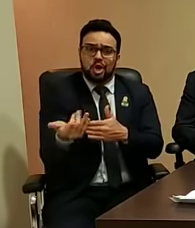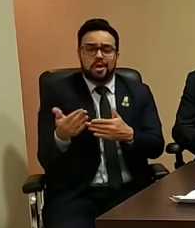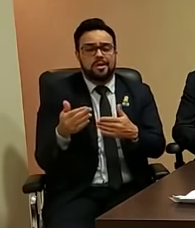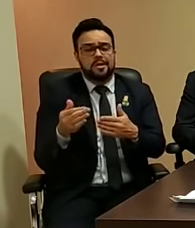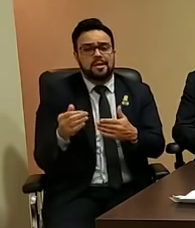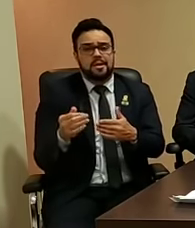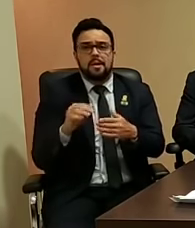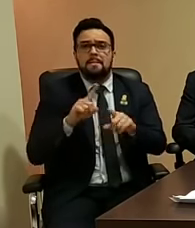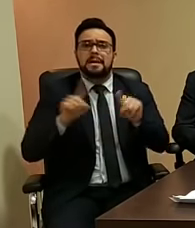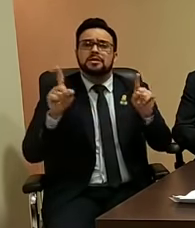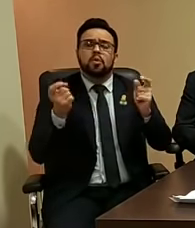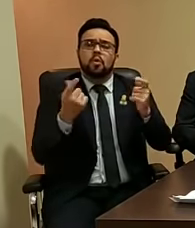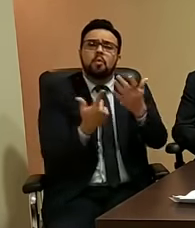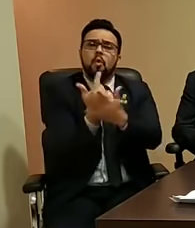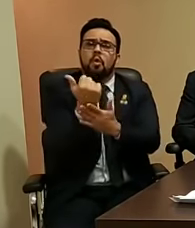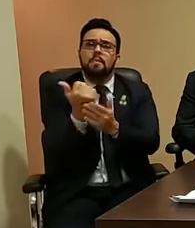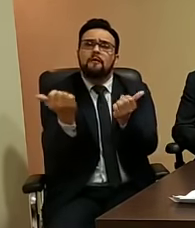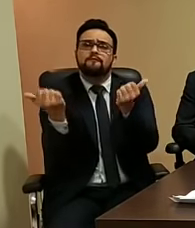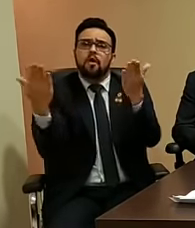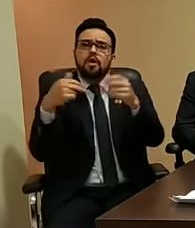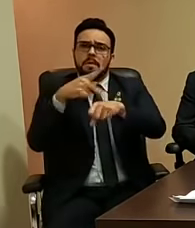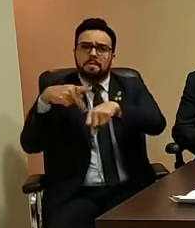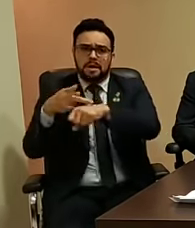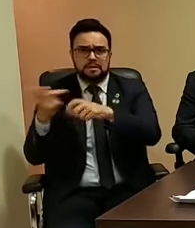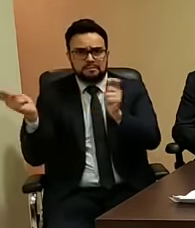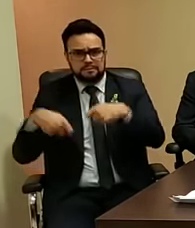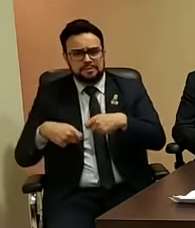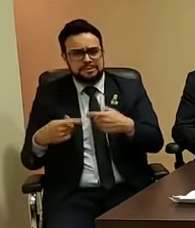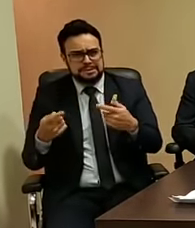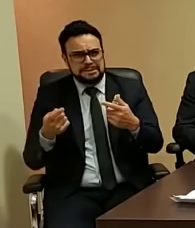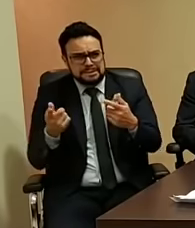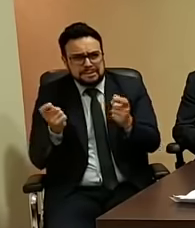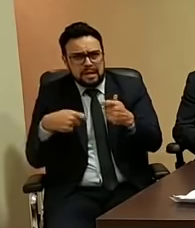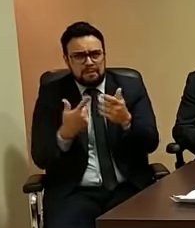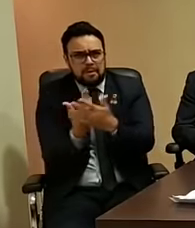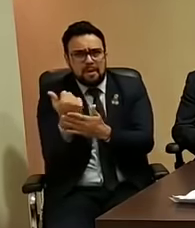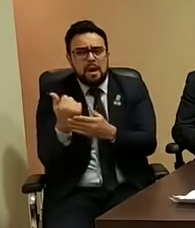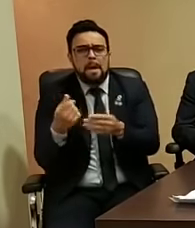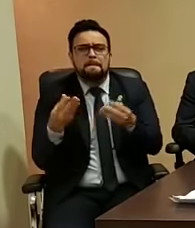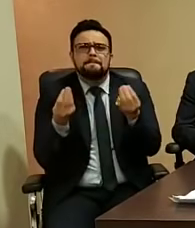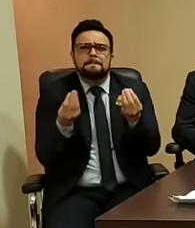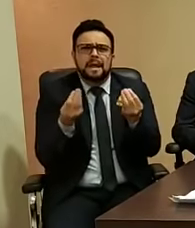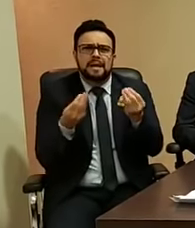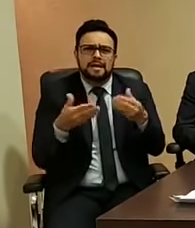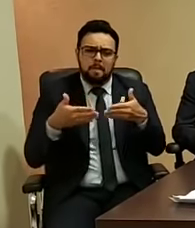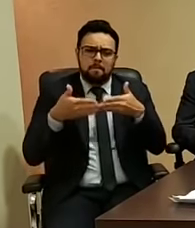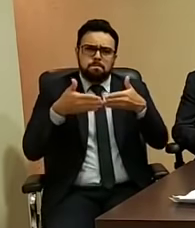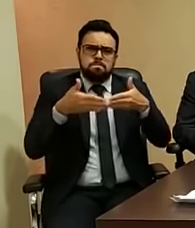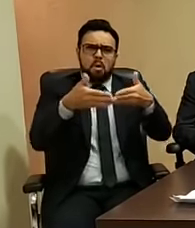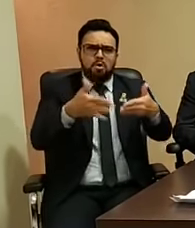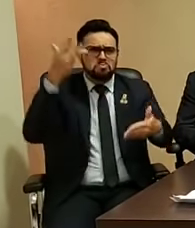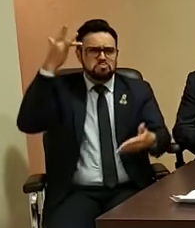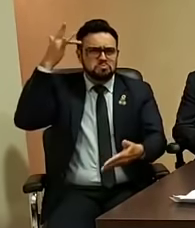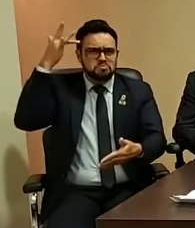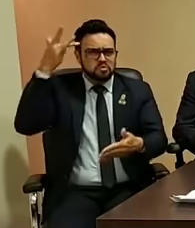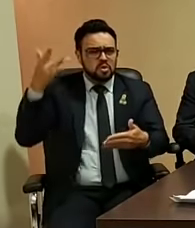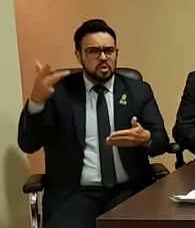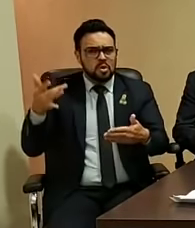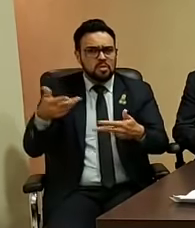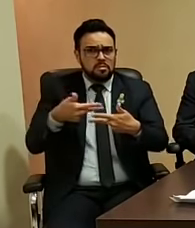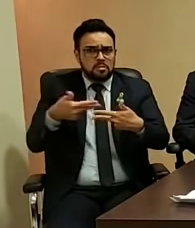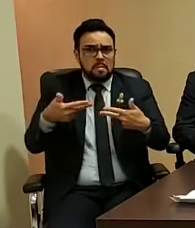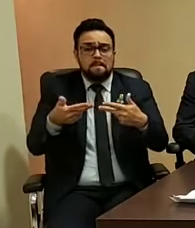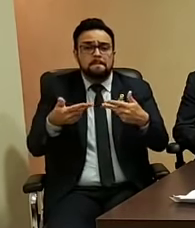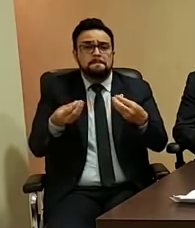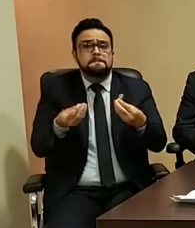poder comprar algo importado? Tem poder aquisitivo para isso? Para que esse porto de primeira lá? Com toda certeza, foi